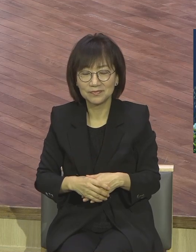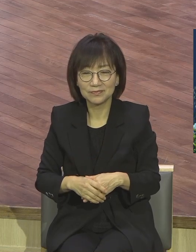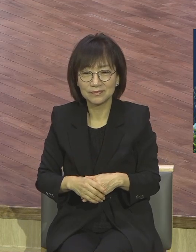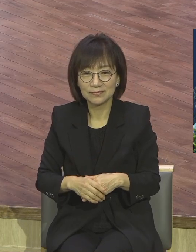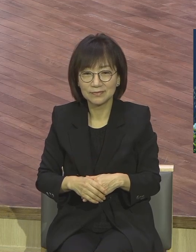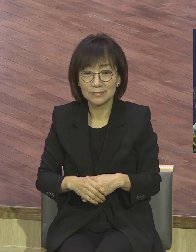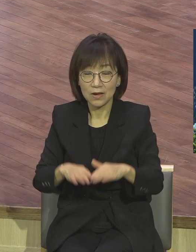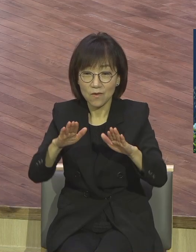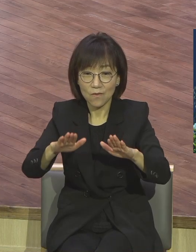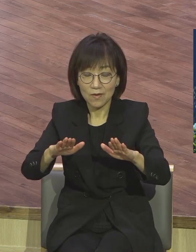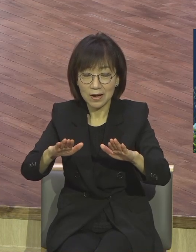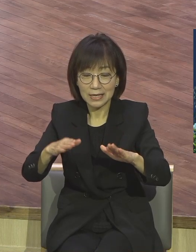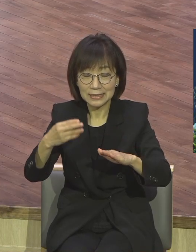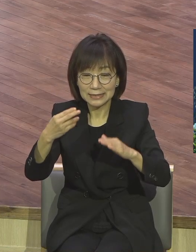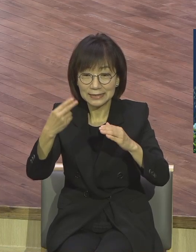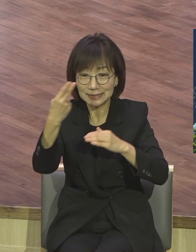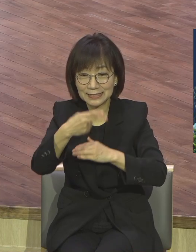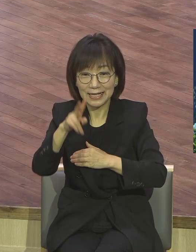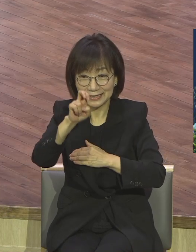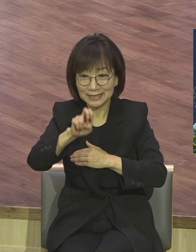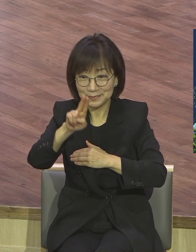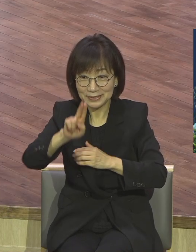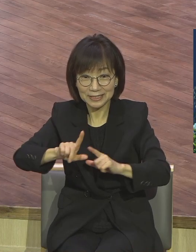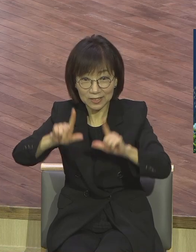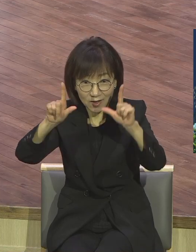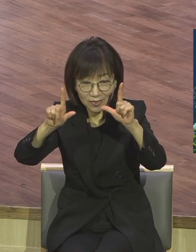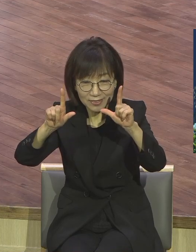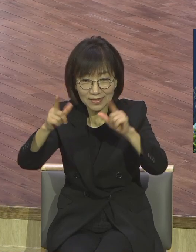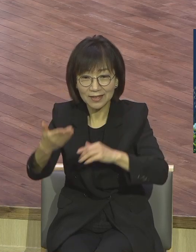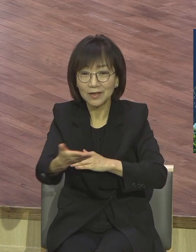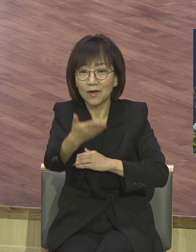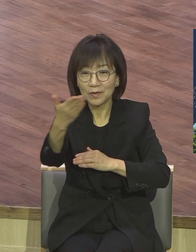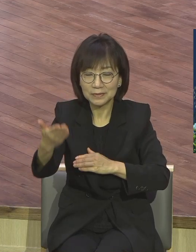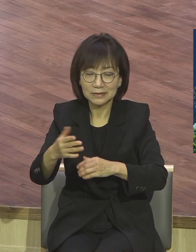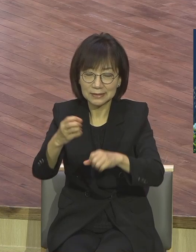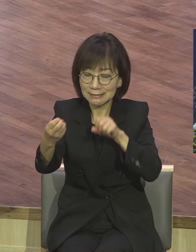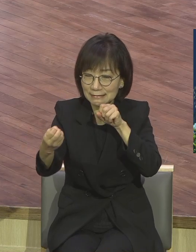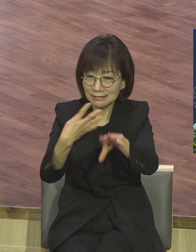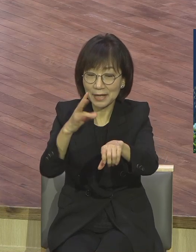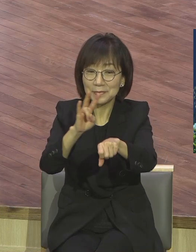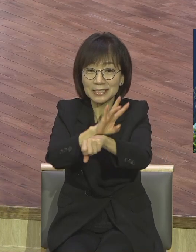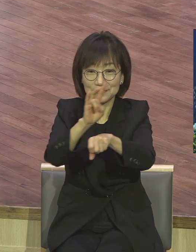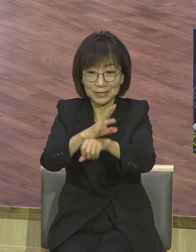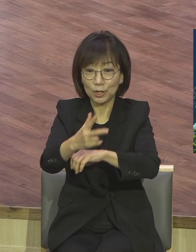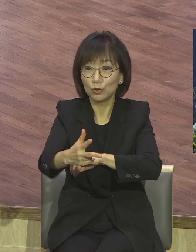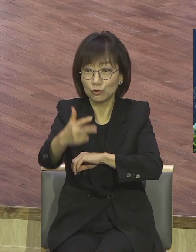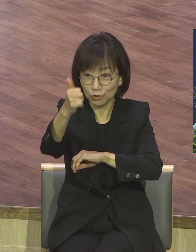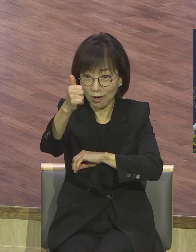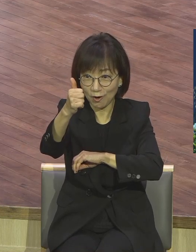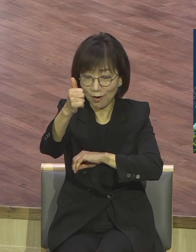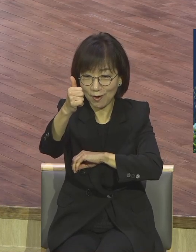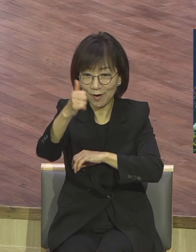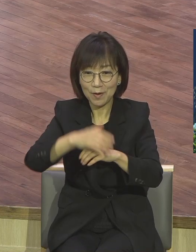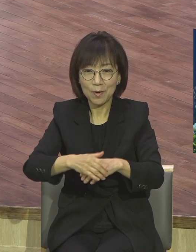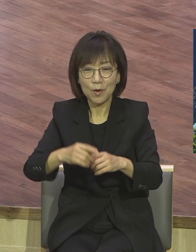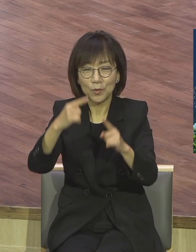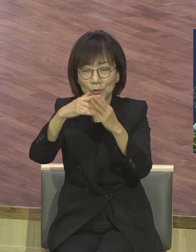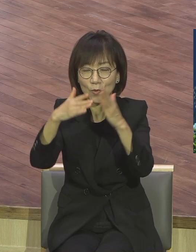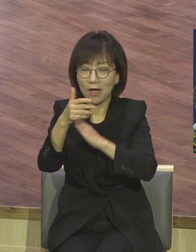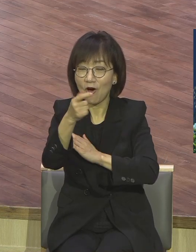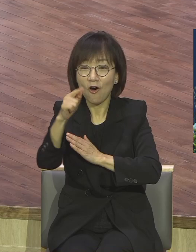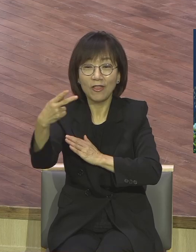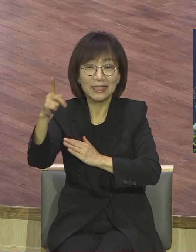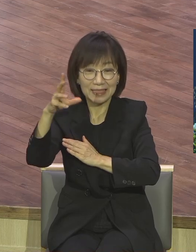2022년 예언계 모든 성도들, 이런 응답 24의 주역으로 본당 헌당의 작품을 만드는